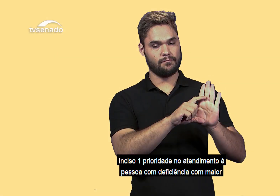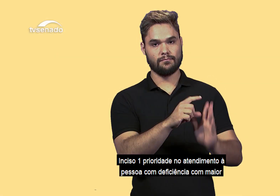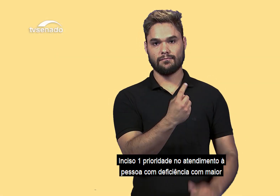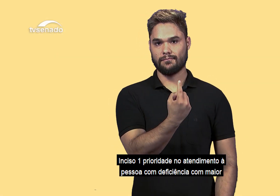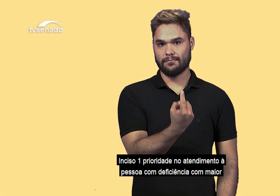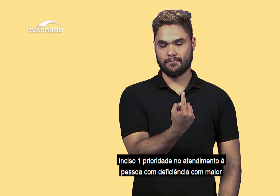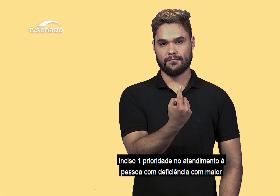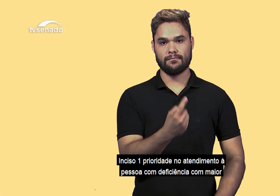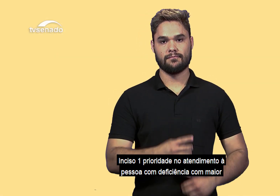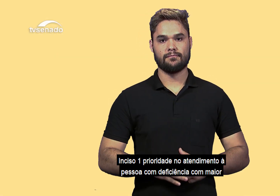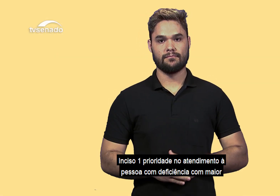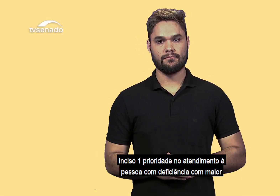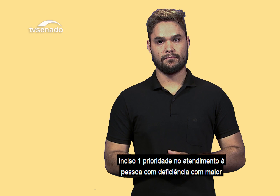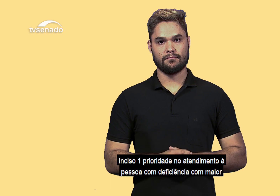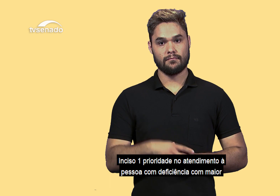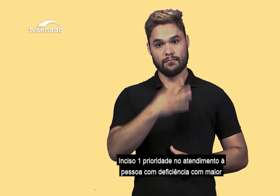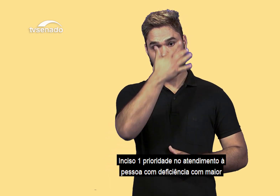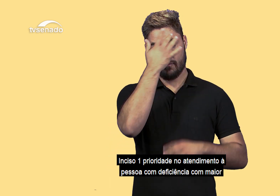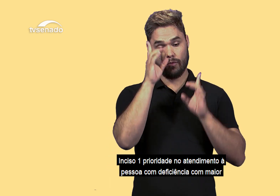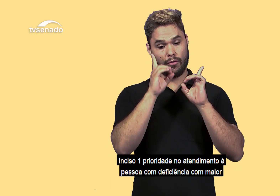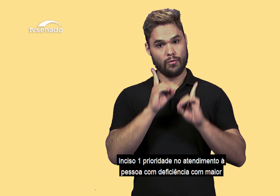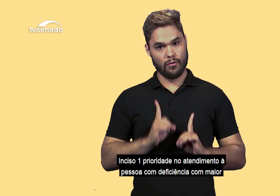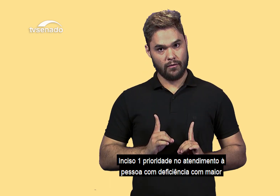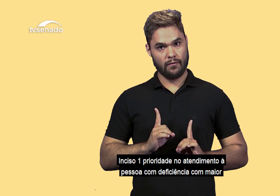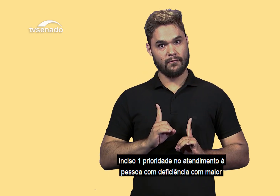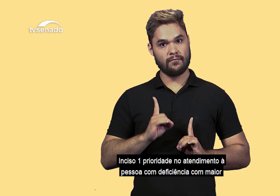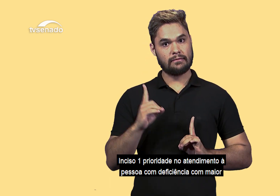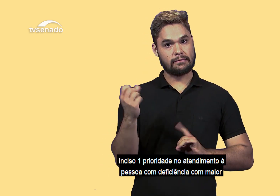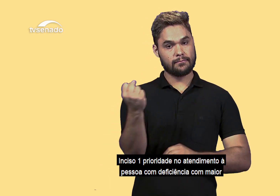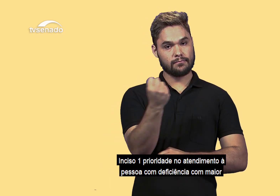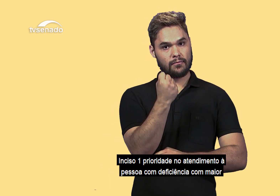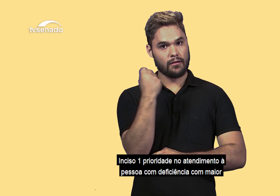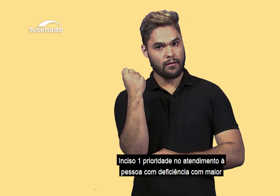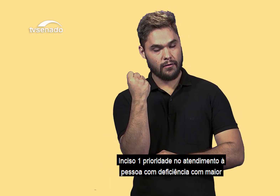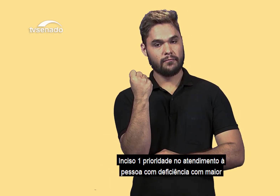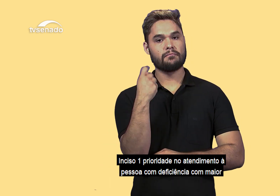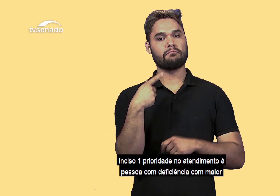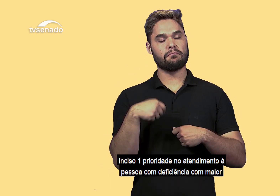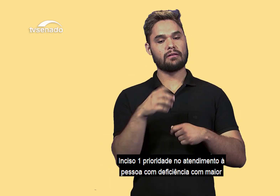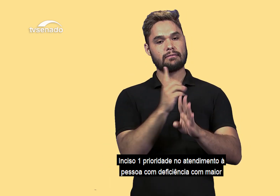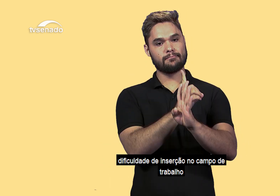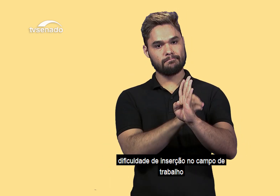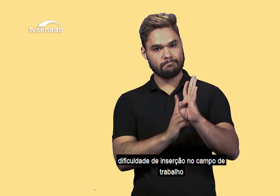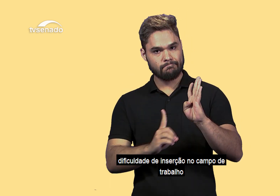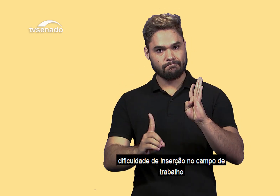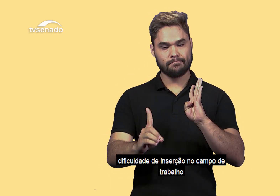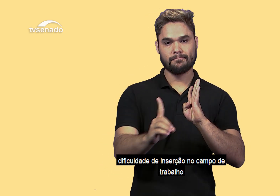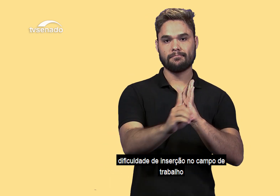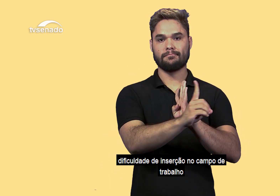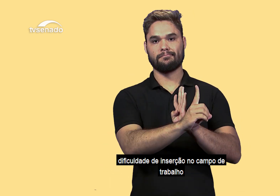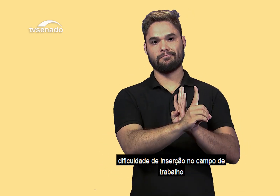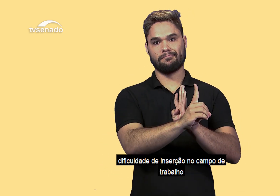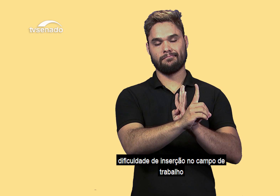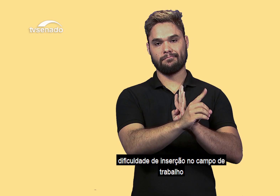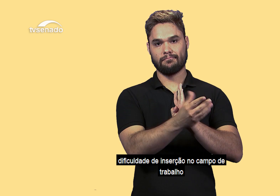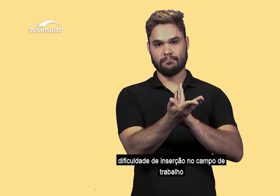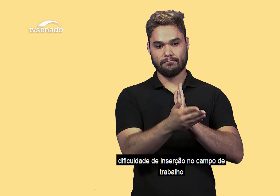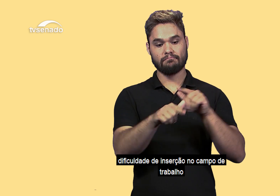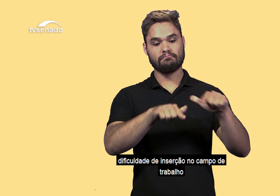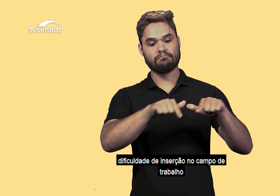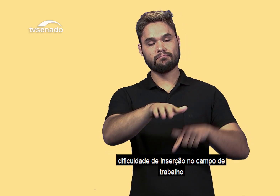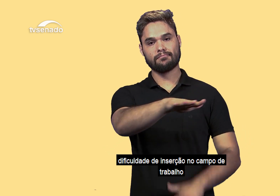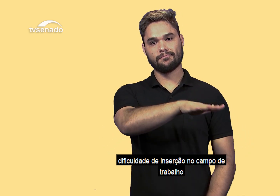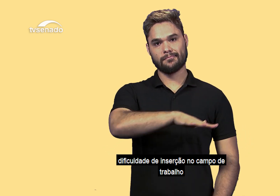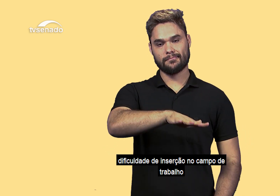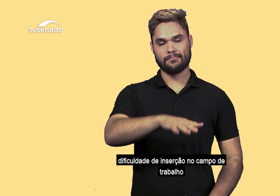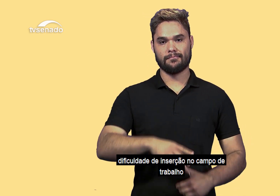Inciso 1 Prioridade no atendimento à pessoa com deficiência com maior dificuldade de inserção